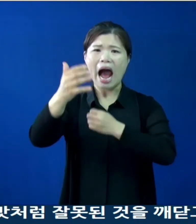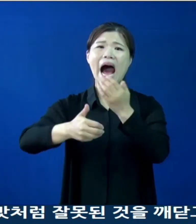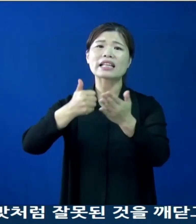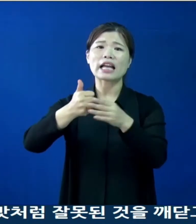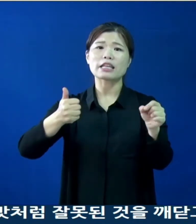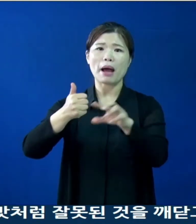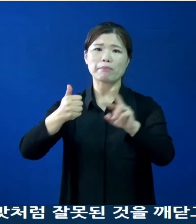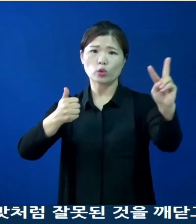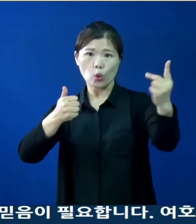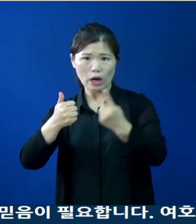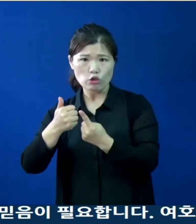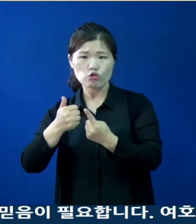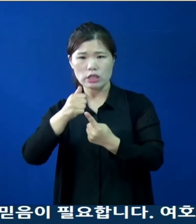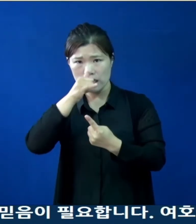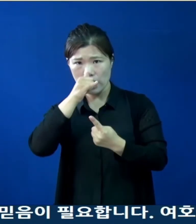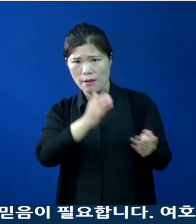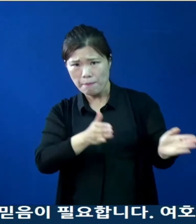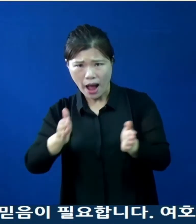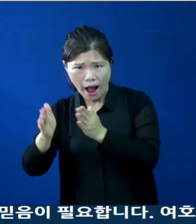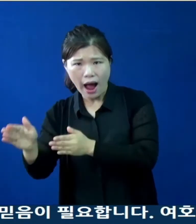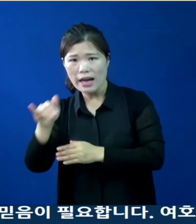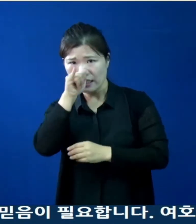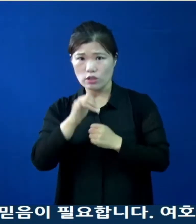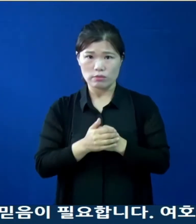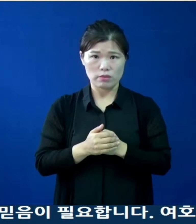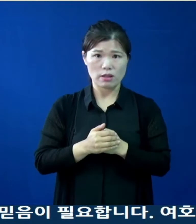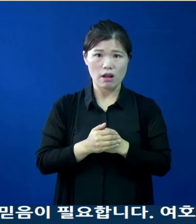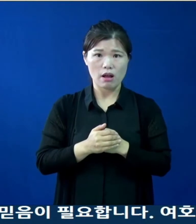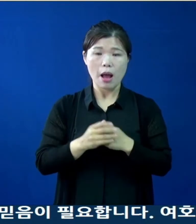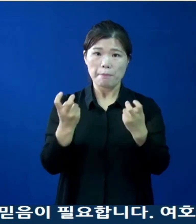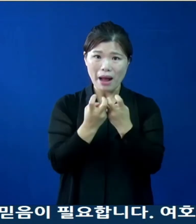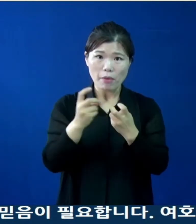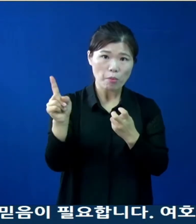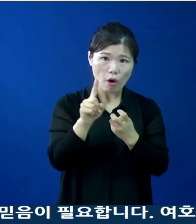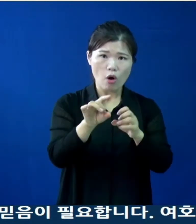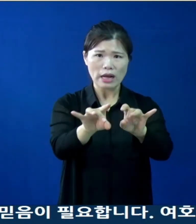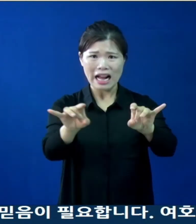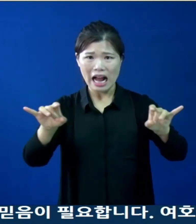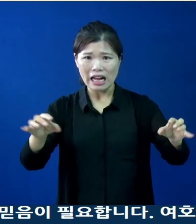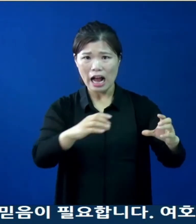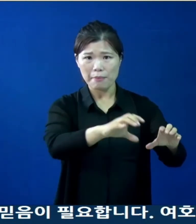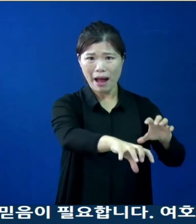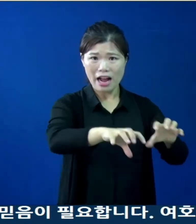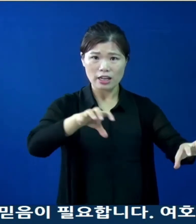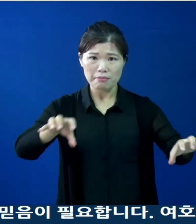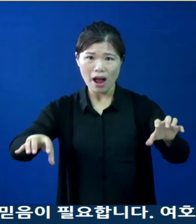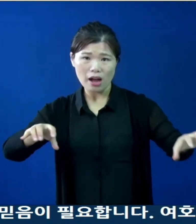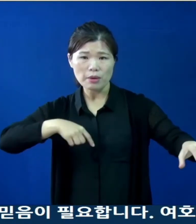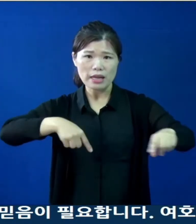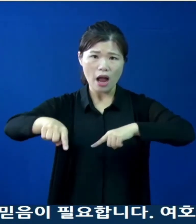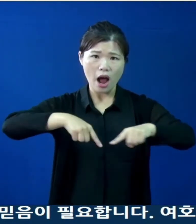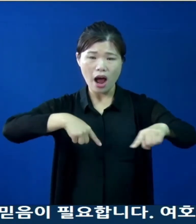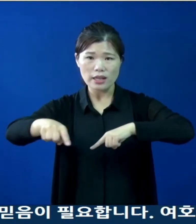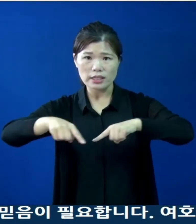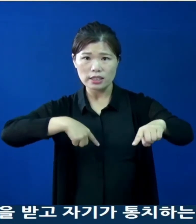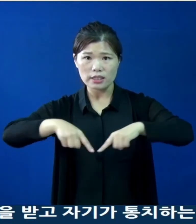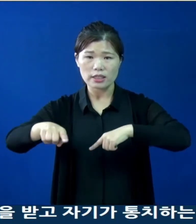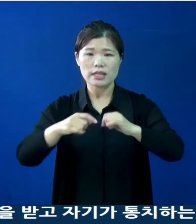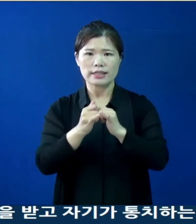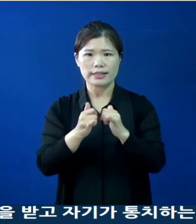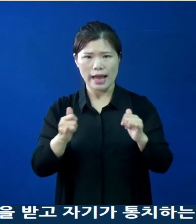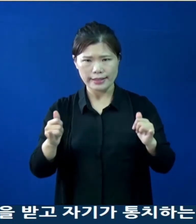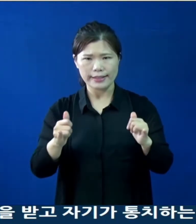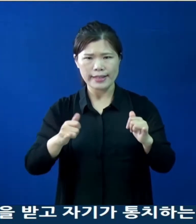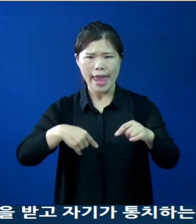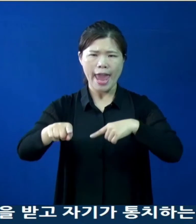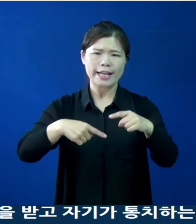수 있도록 조치를 취한 겁니다. 방법은 각 마을을 다스리는 행정관들이 정의롭고